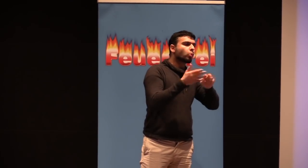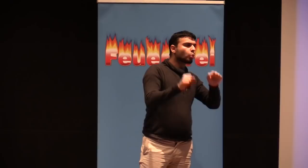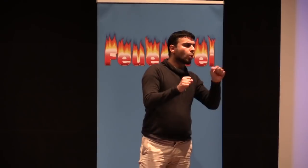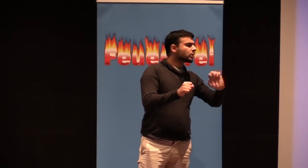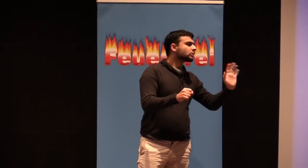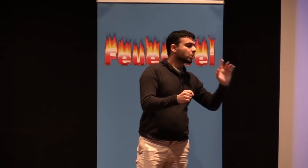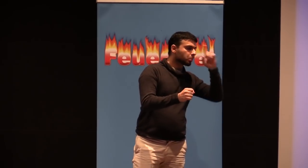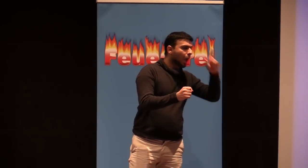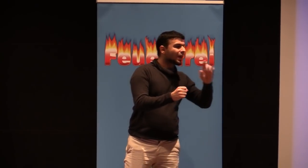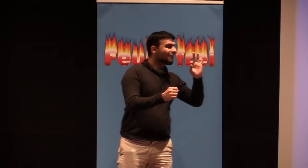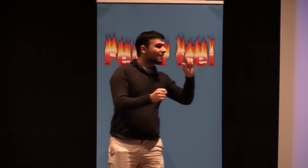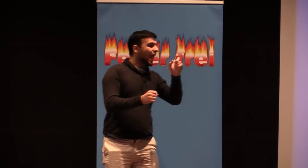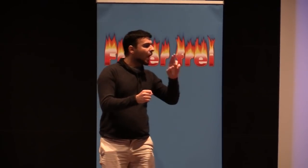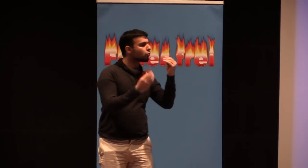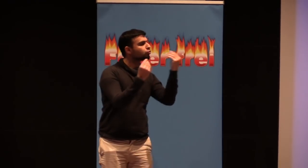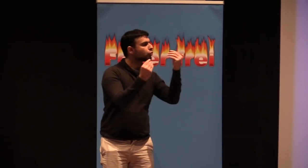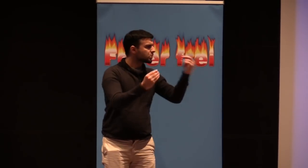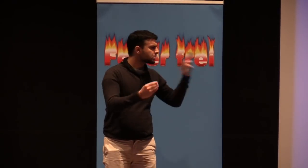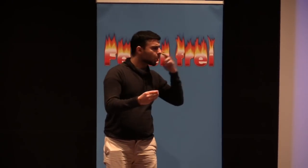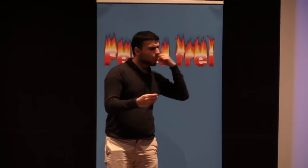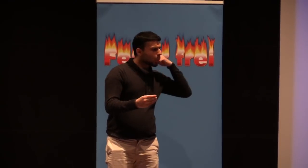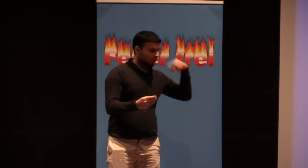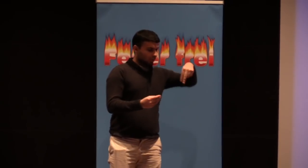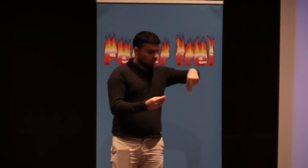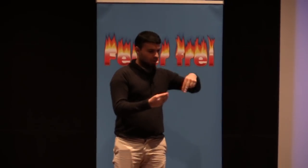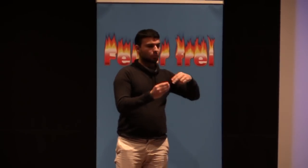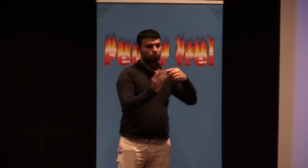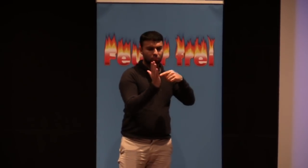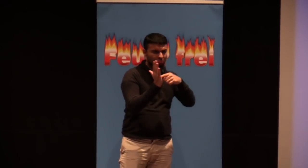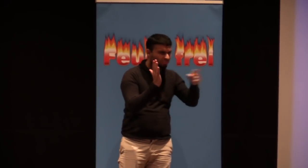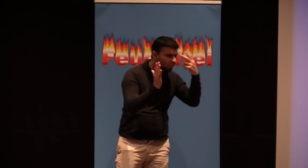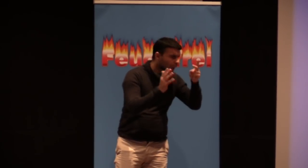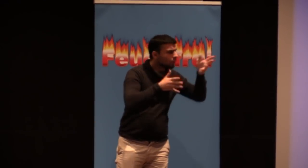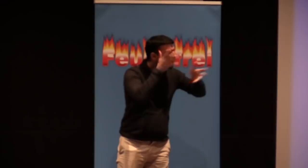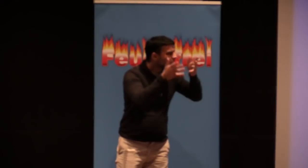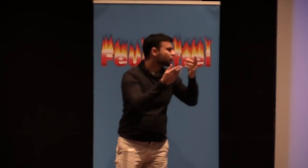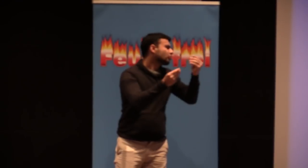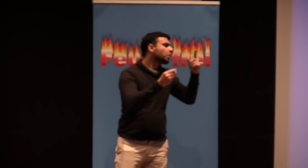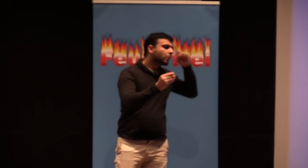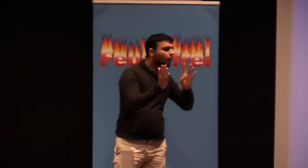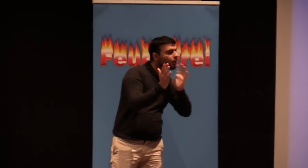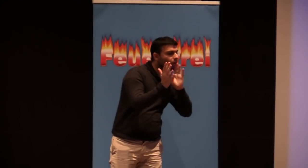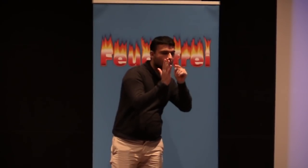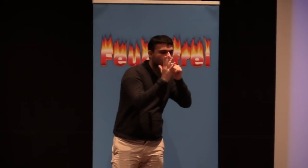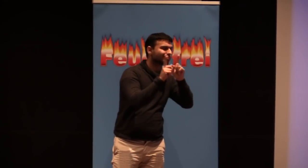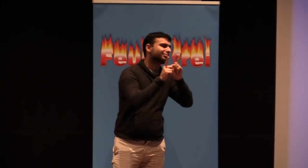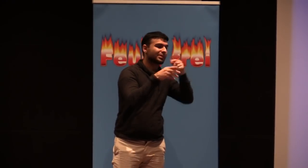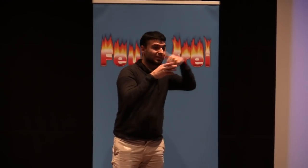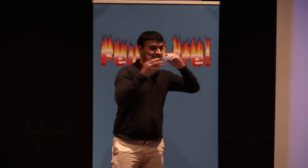Ja, noch kurz dafür. Ja, also Lesekompetenz weiß ich jetzt nicht. Ne? Ich meine, da stehen ja auch immer Leute dabei,